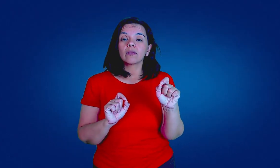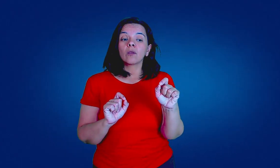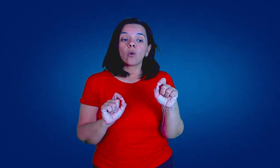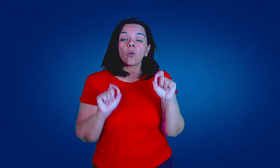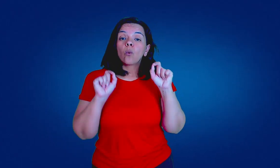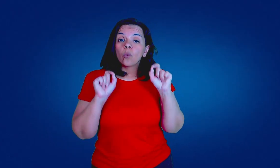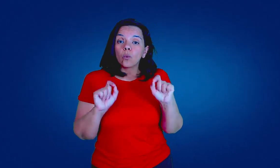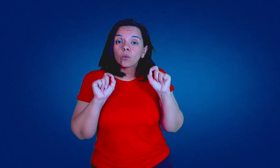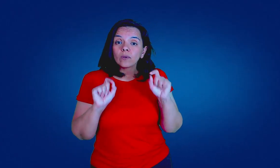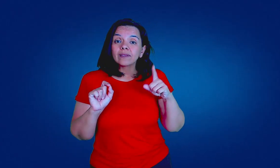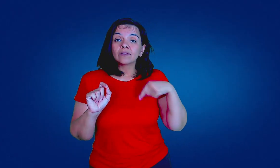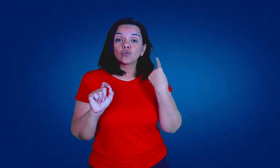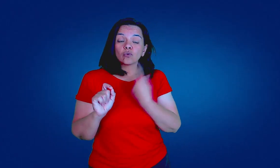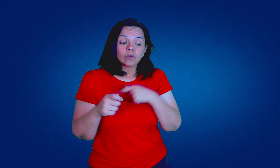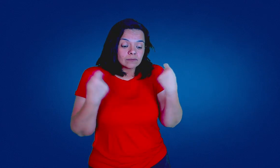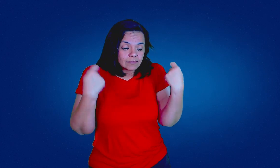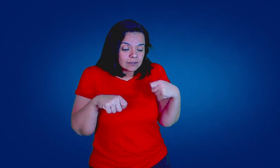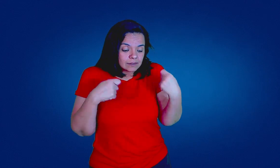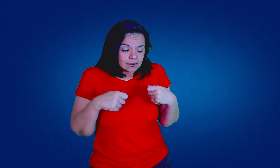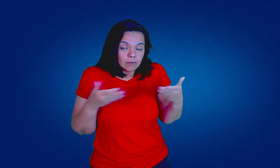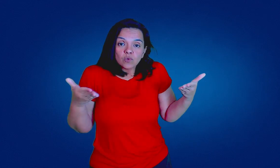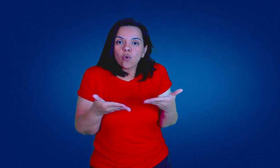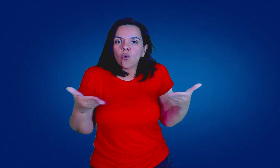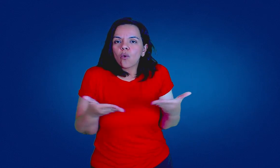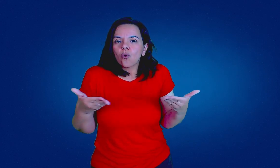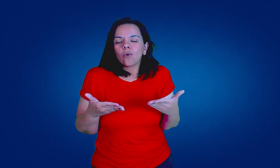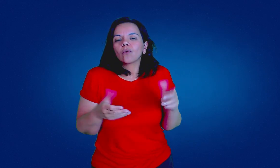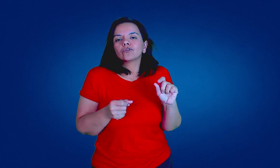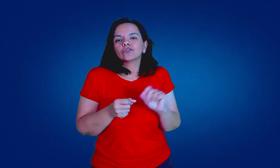O principal dessa ação